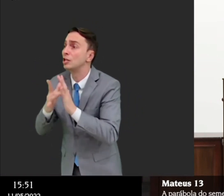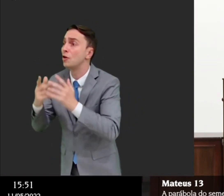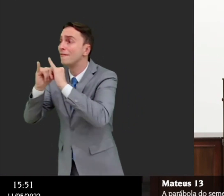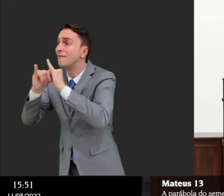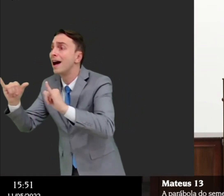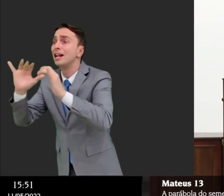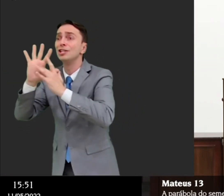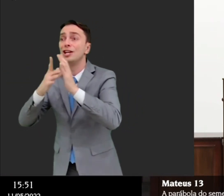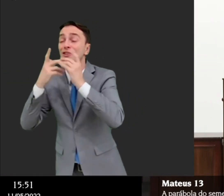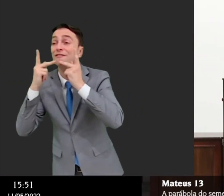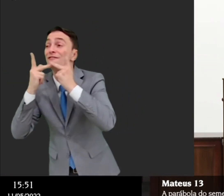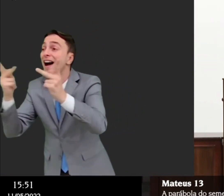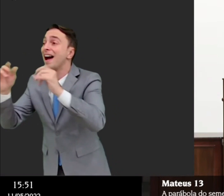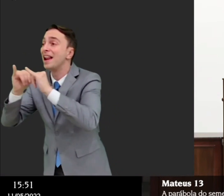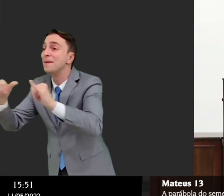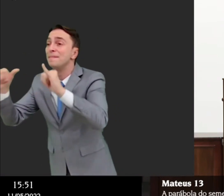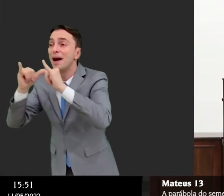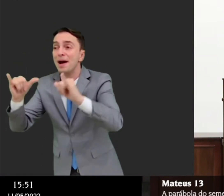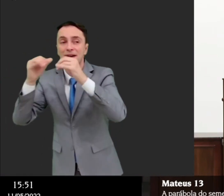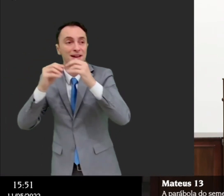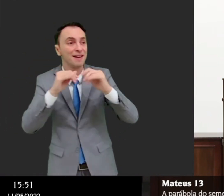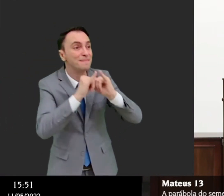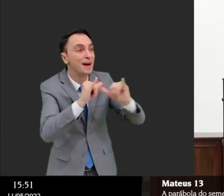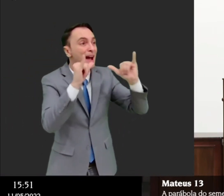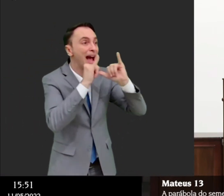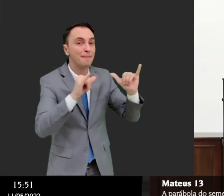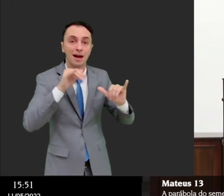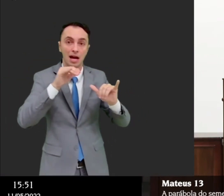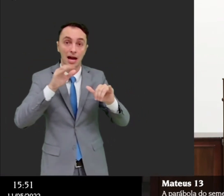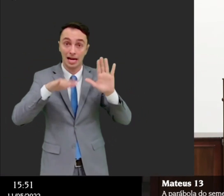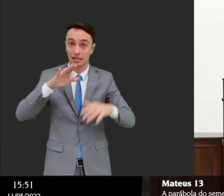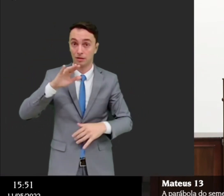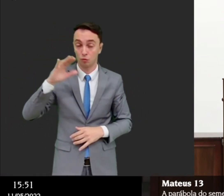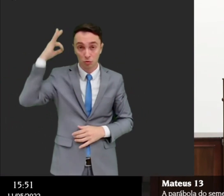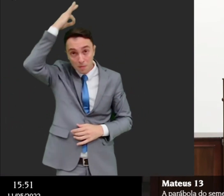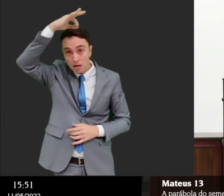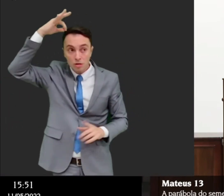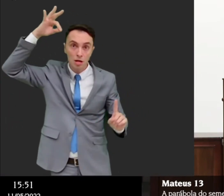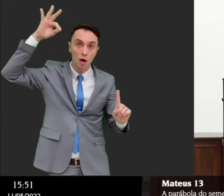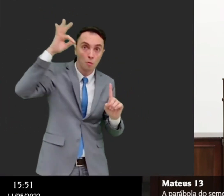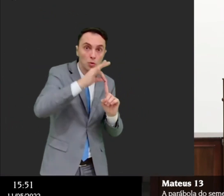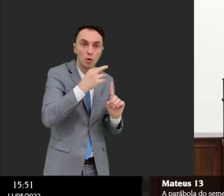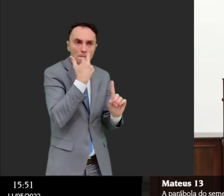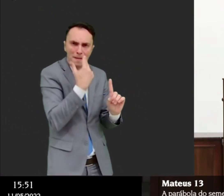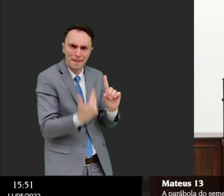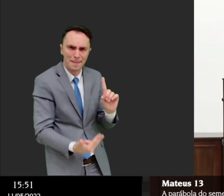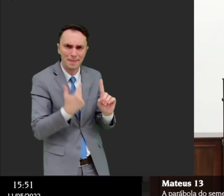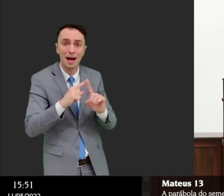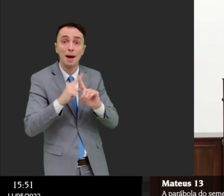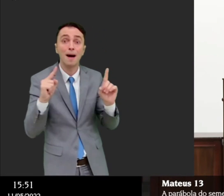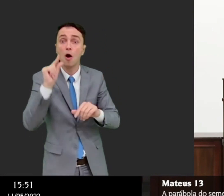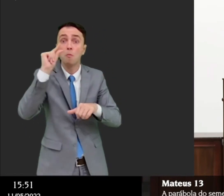se receber a promessa do Espírito Santo, fica mais fervoroso ainda. Mas é um fervor